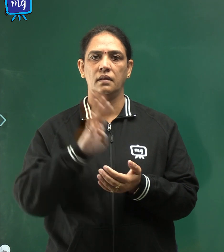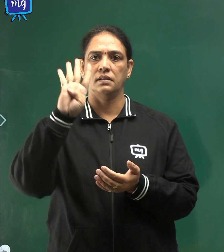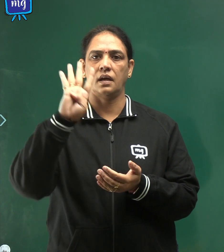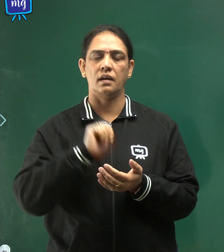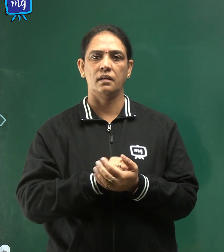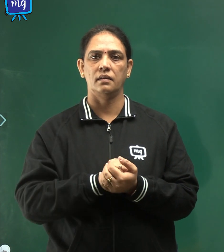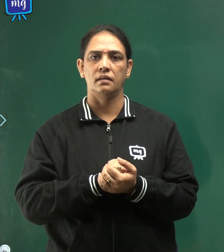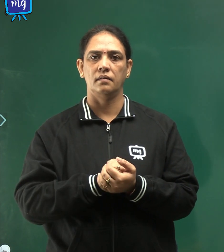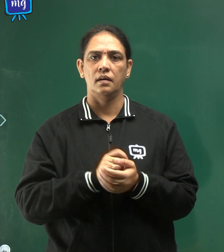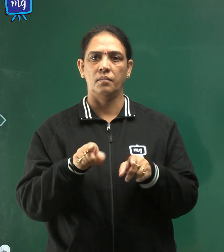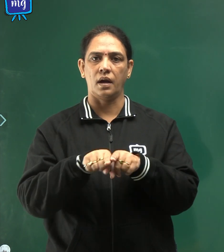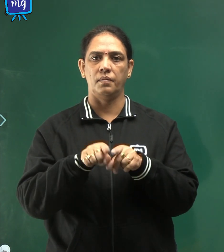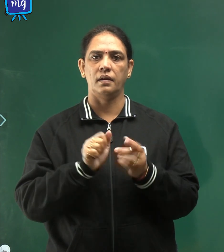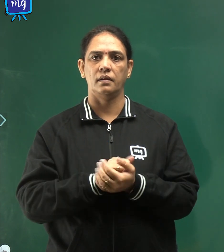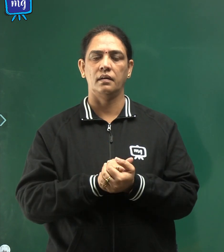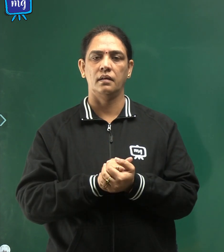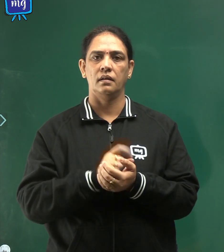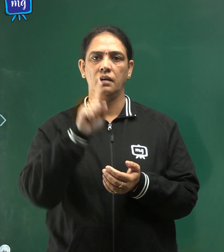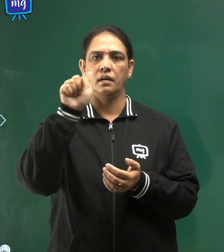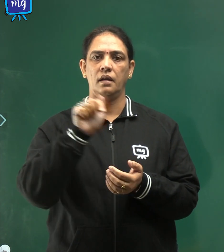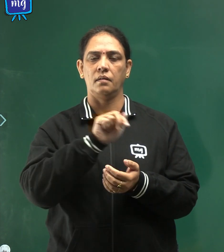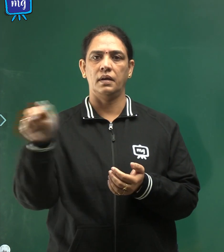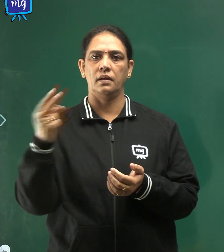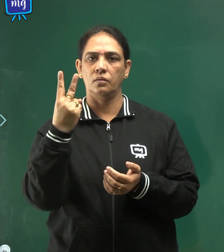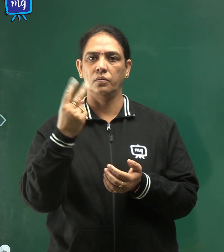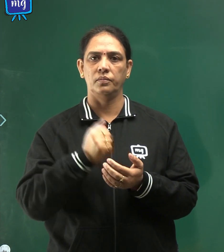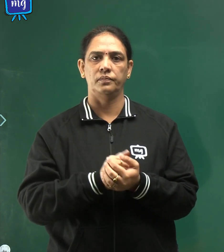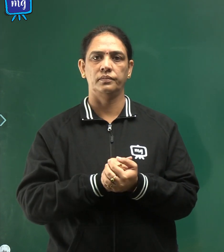2/4 बराबर 1/2।